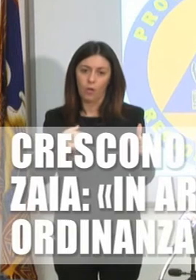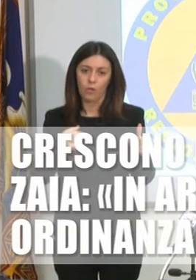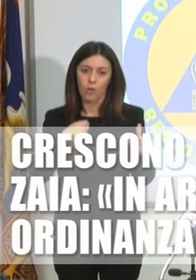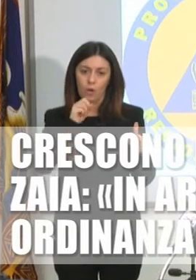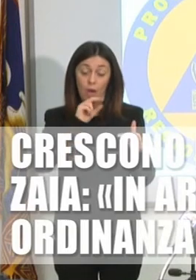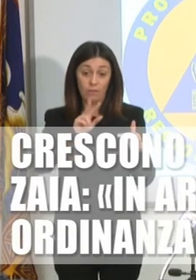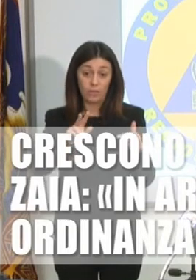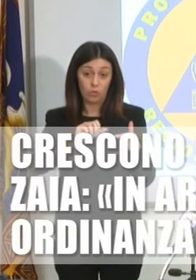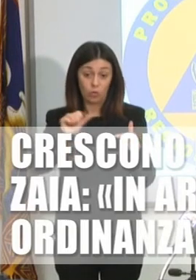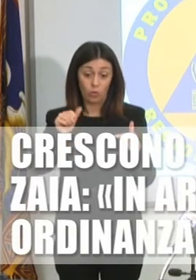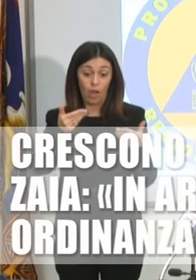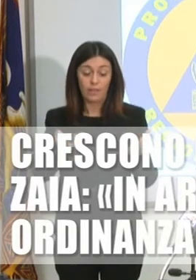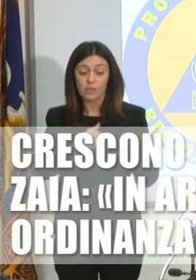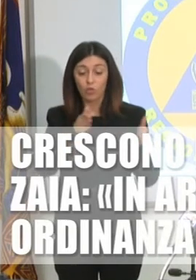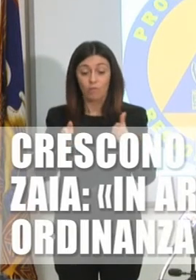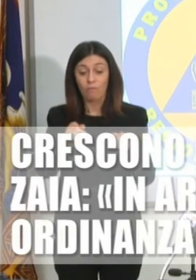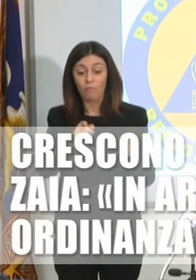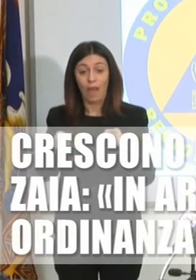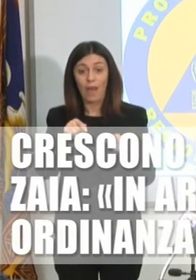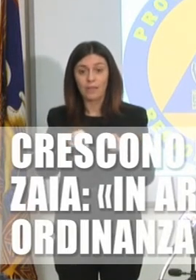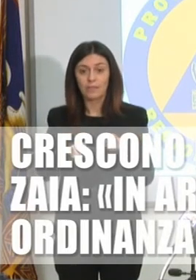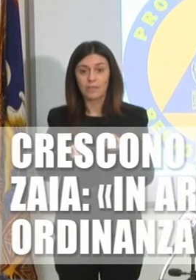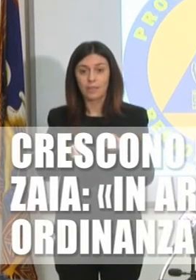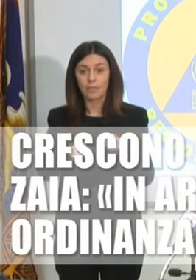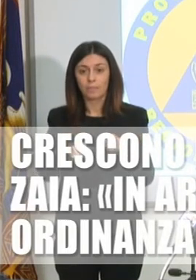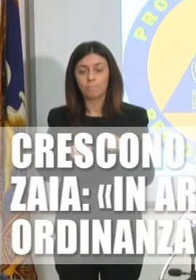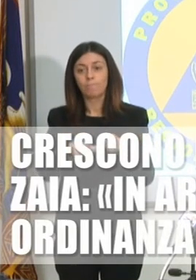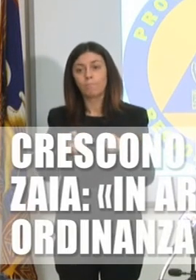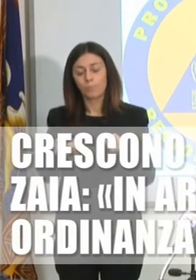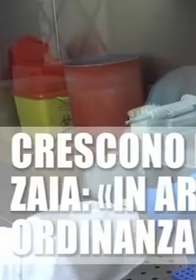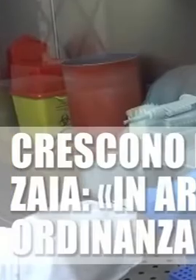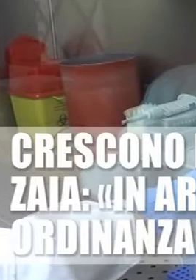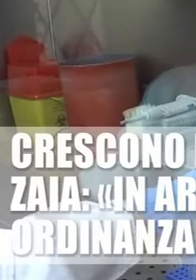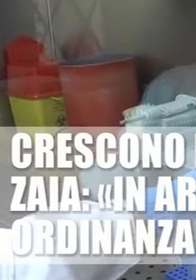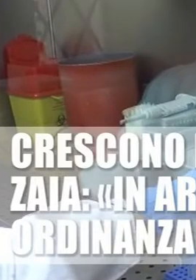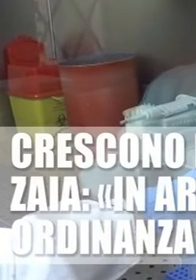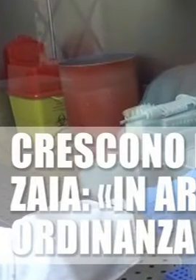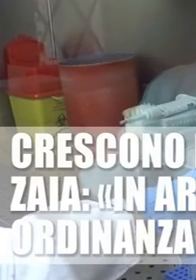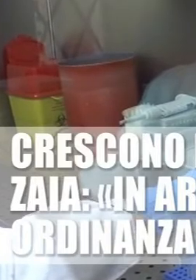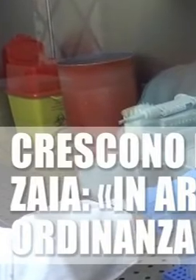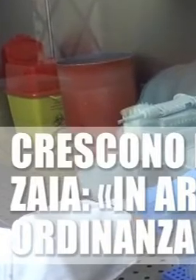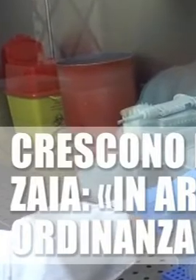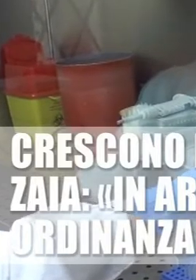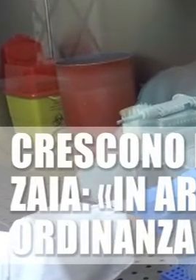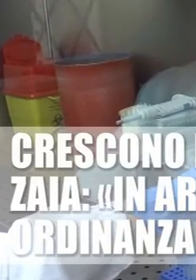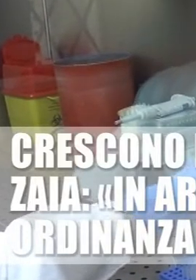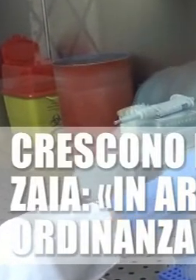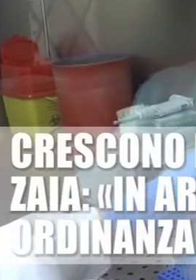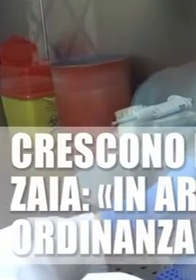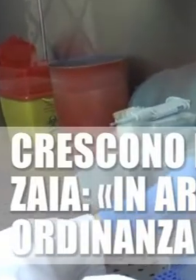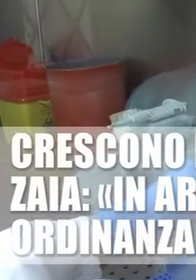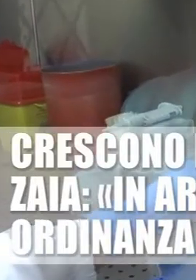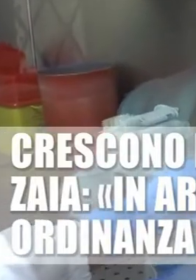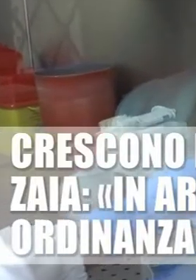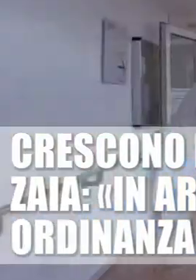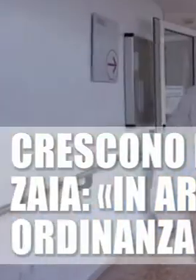dei positivi al Covid, Zaia lancia l'app Venete e annuncia una nuova ordinanza con misure più restrittive, non riguarderà le attività produttive ma dispositivi